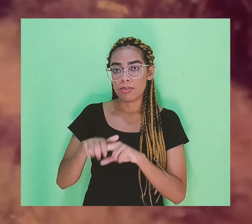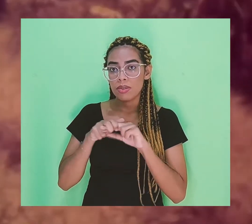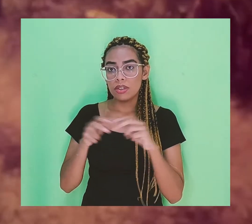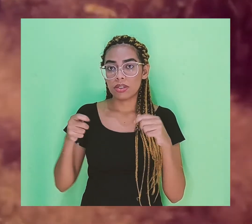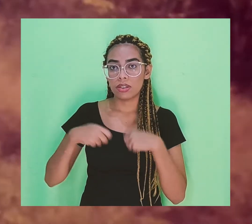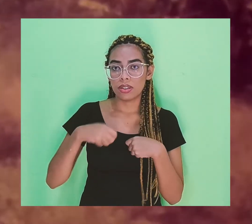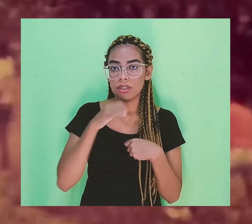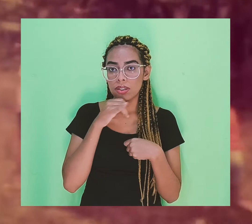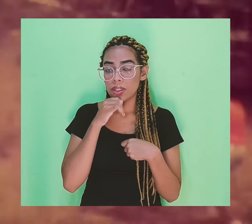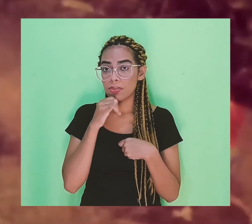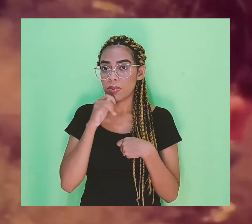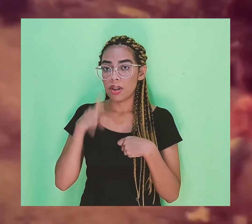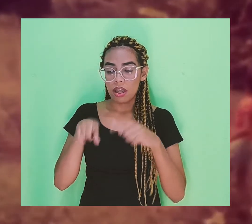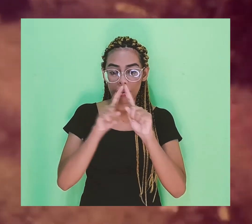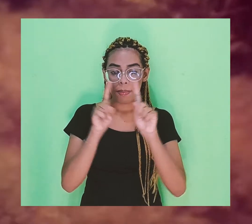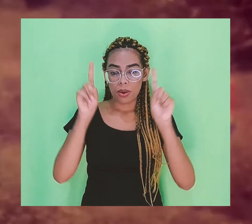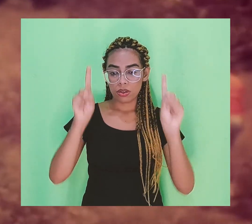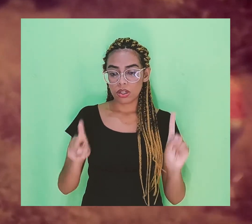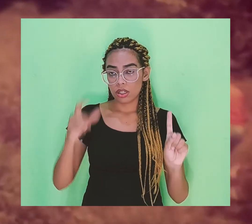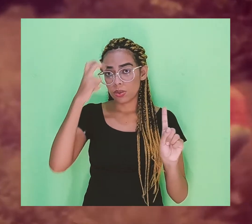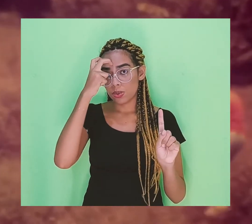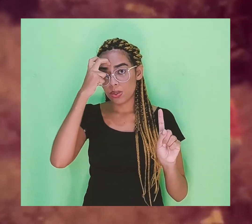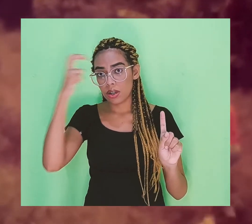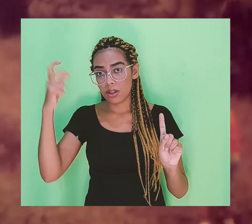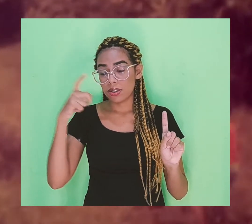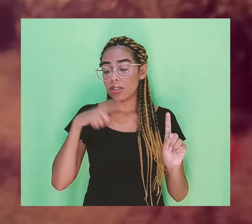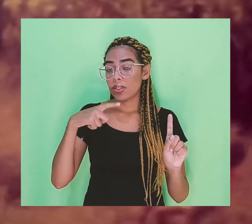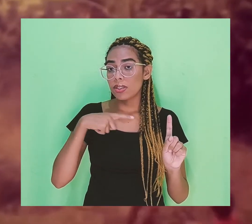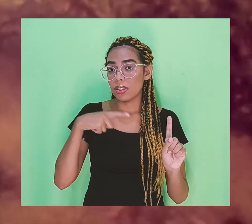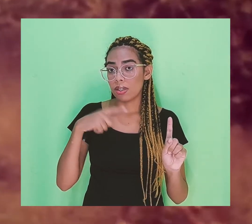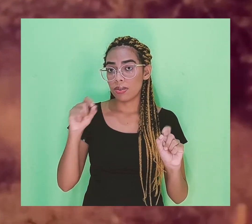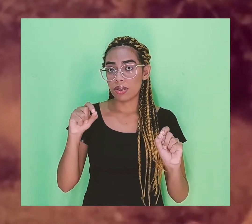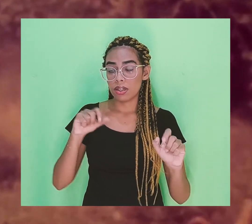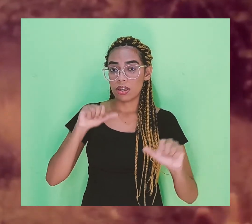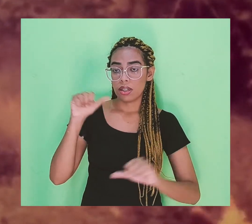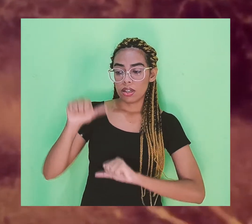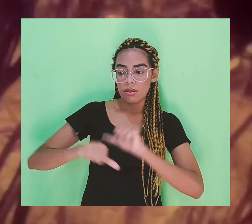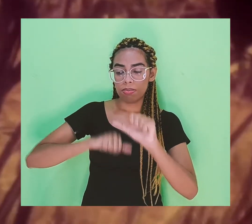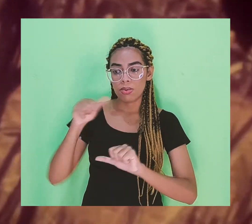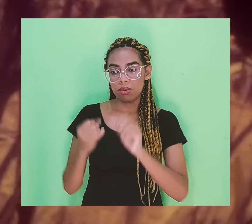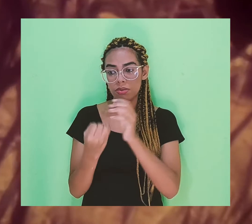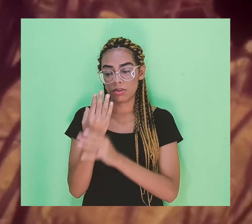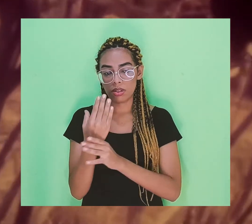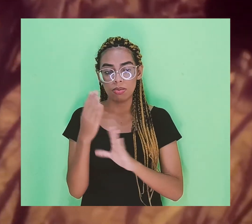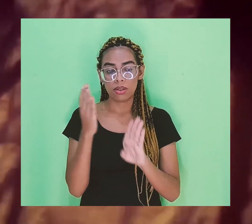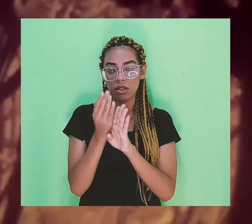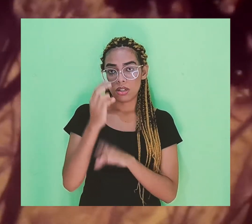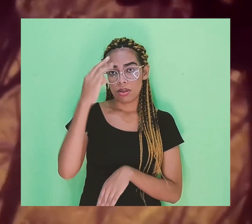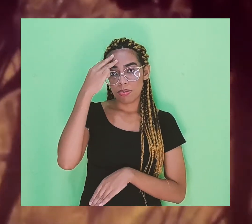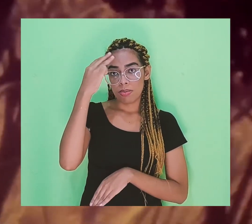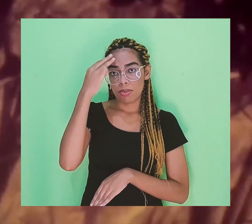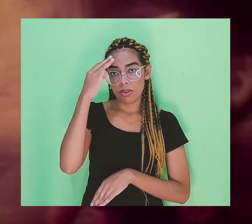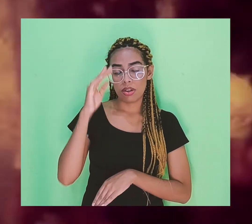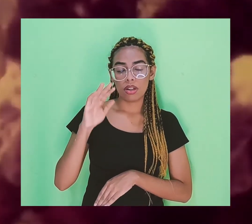de projetos culturais que tentam ressignificar esses lugares, né? A memória desse lugar. É uma coisa que a gente fala muito lá na